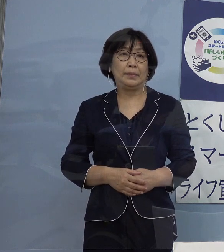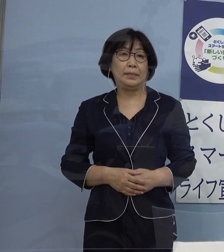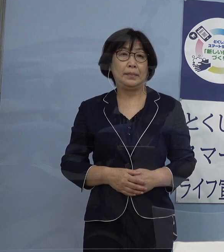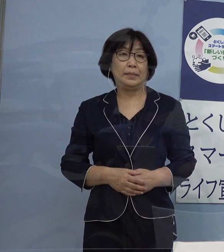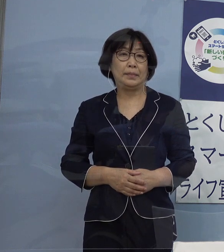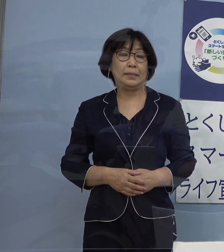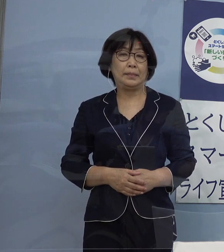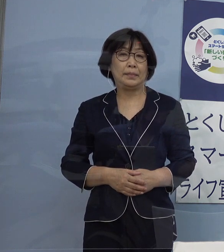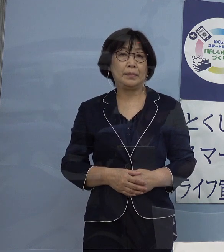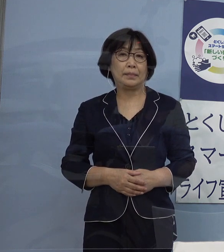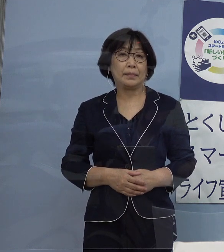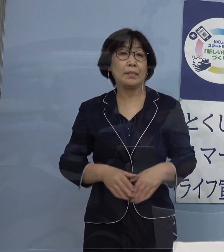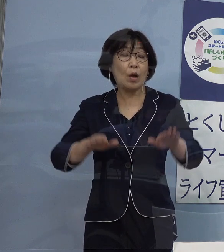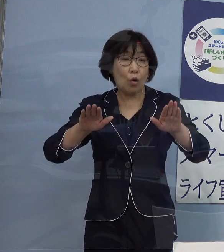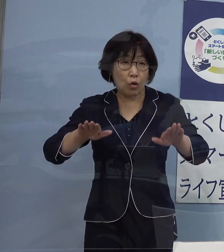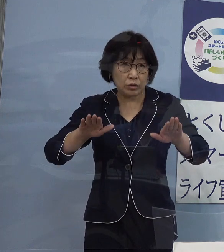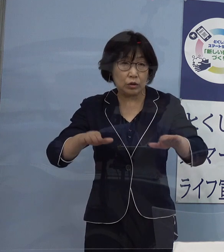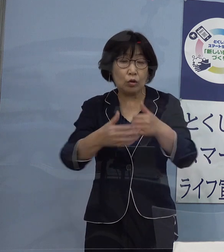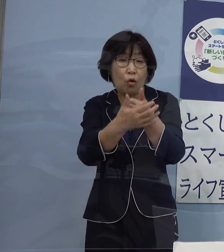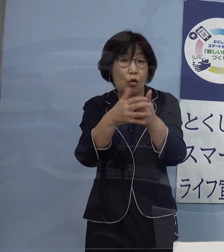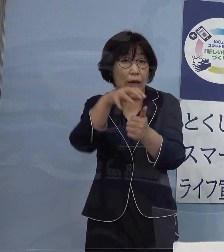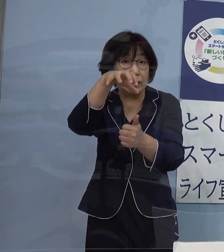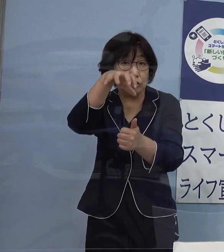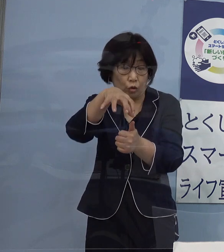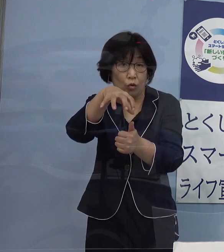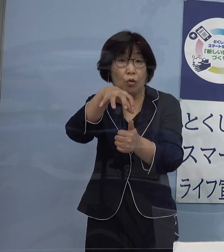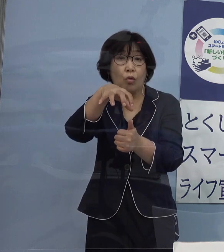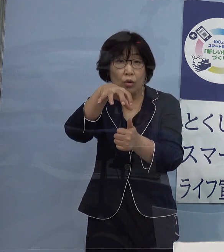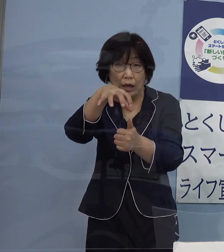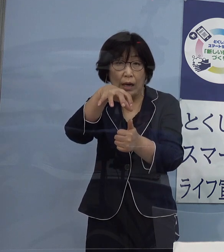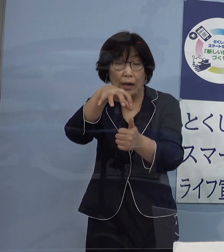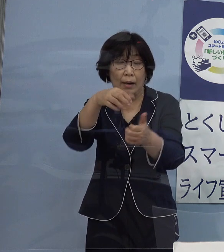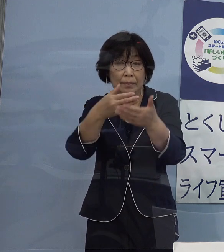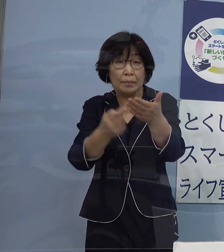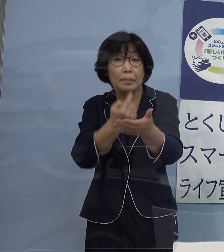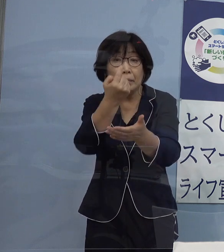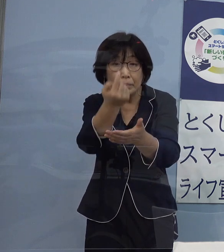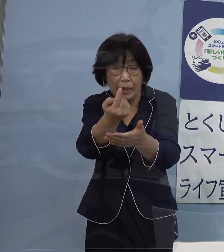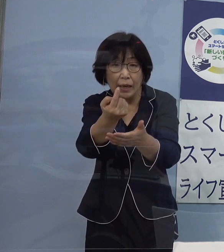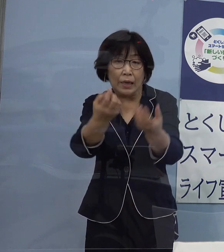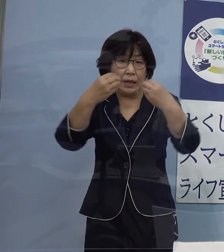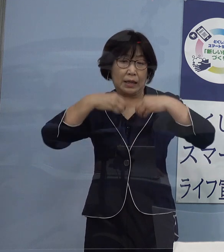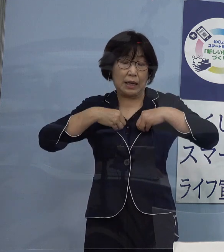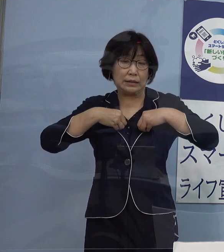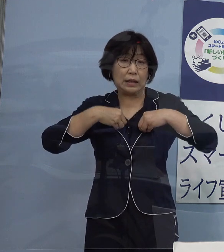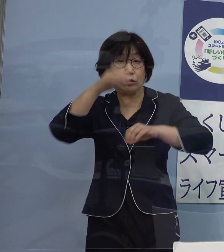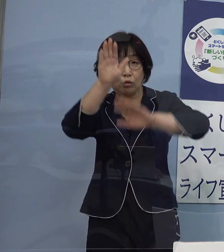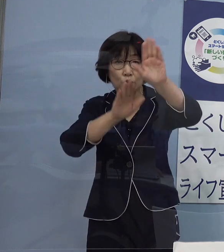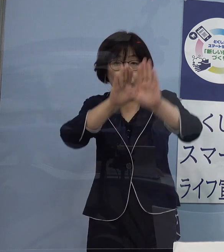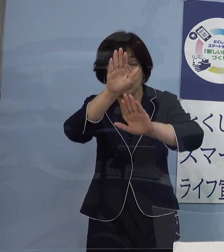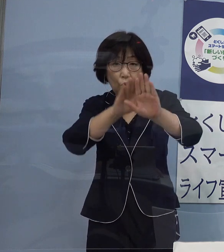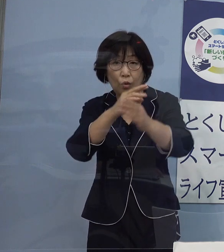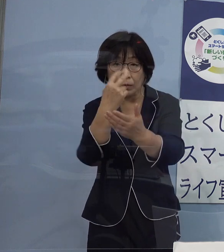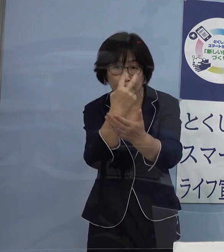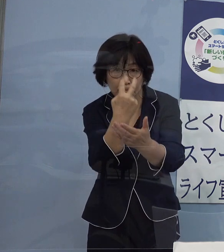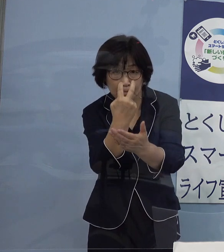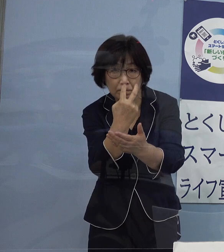でなお本日保健所が立ち入りをしてその感染状況、これを見させていただいています。